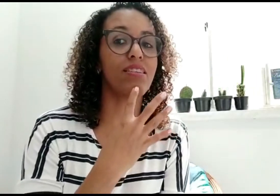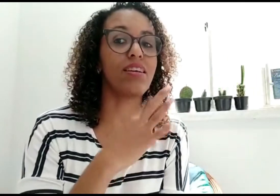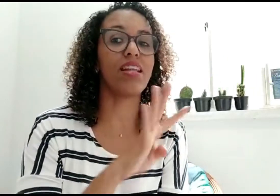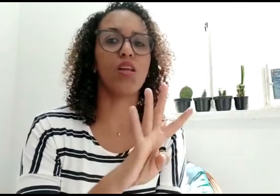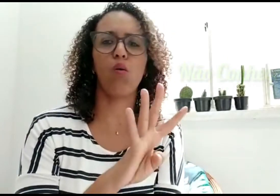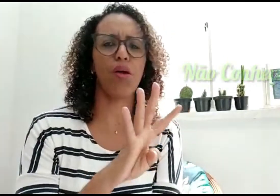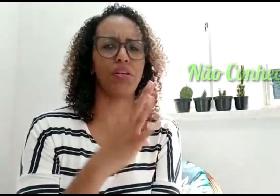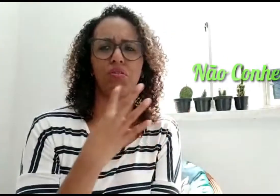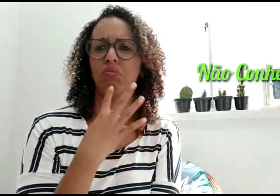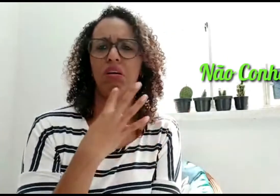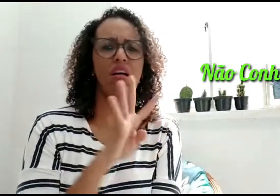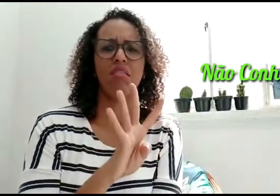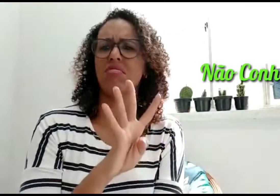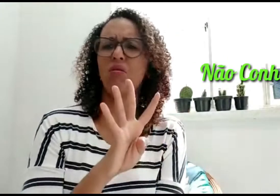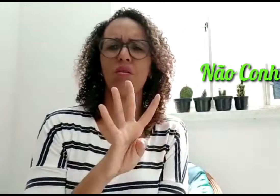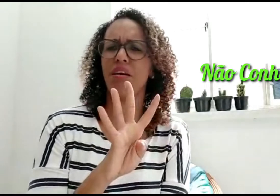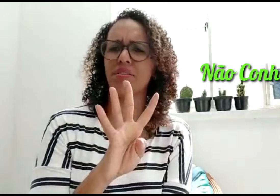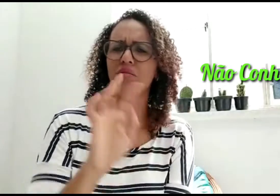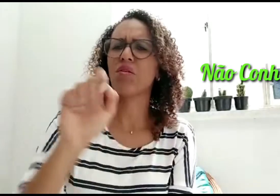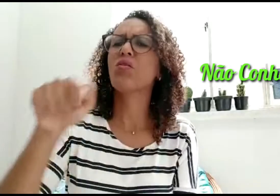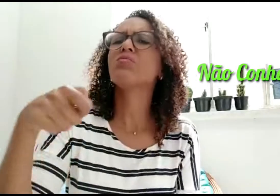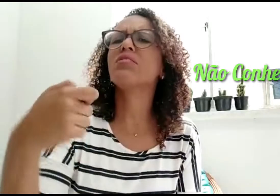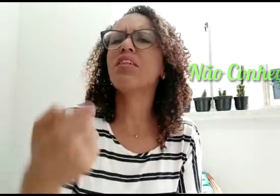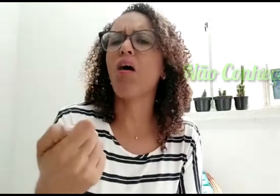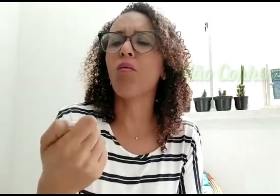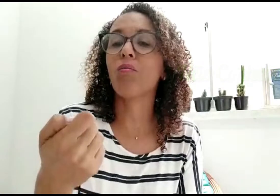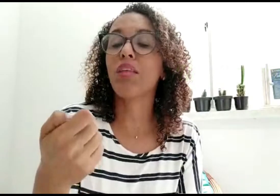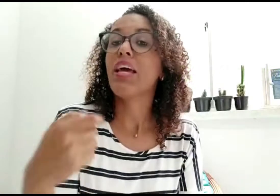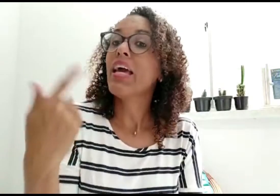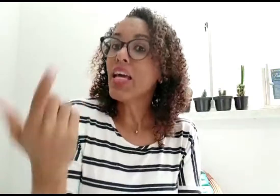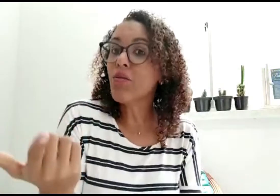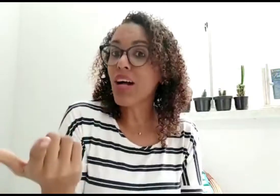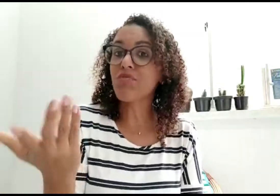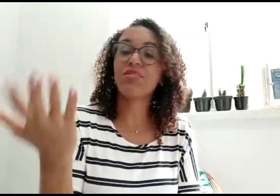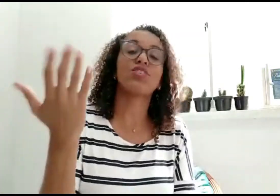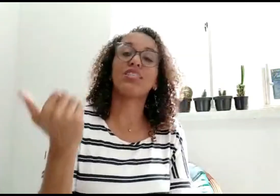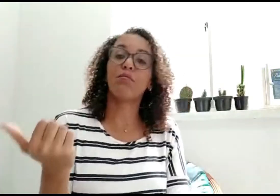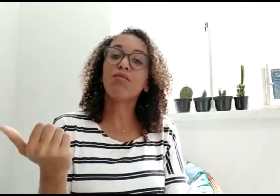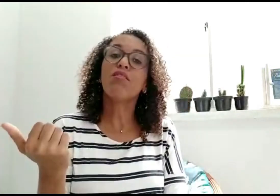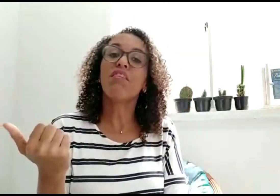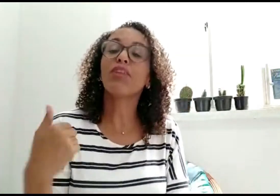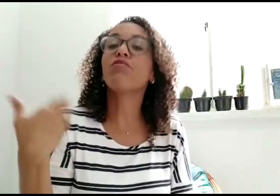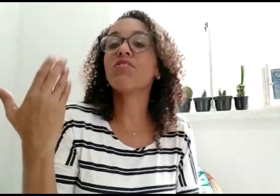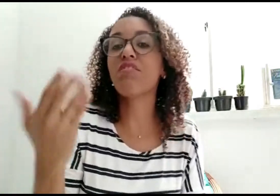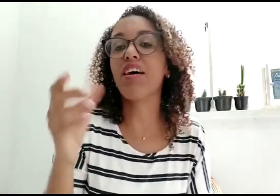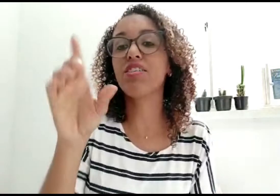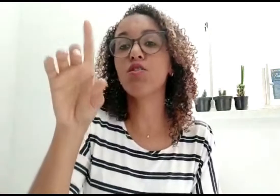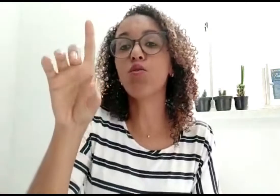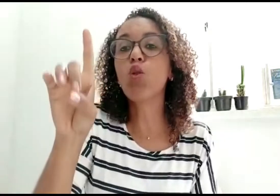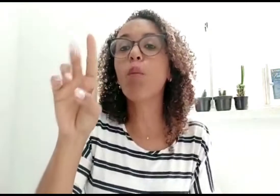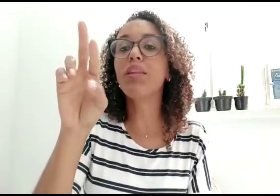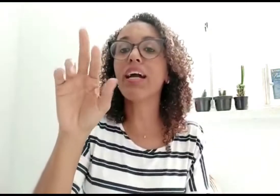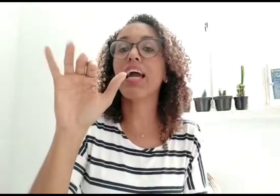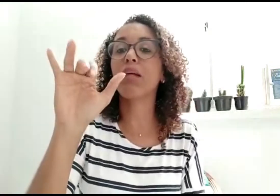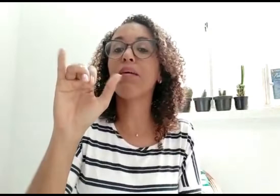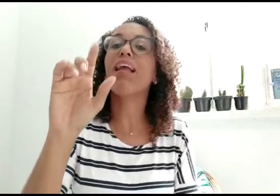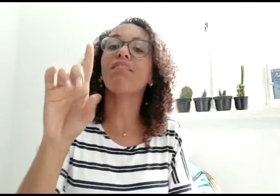tira é não conheço. Não conheço. Sinal. E no caso você já sabendo o alfabeto, você faz o nome daquela